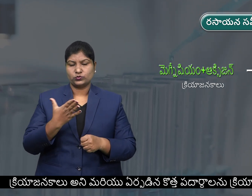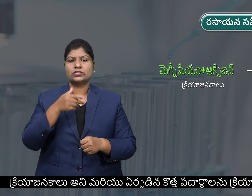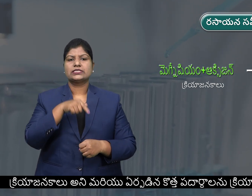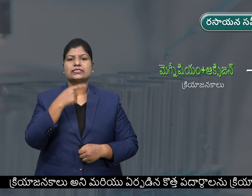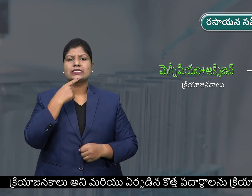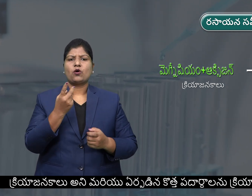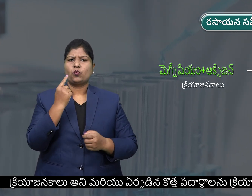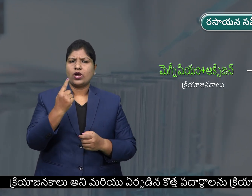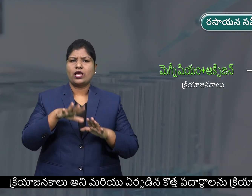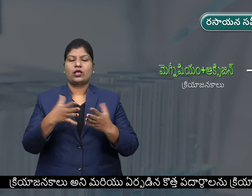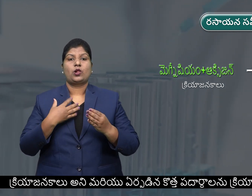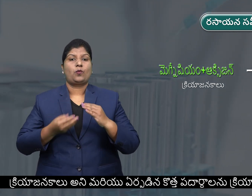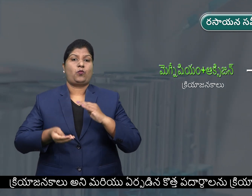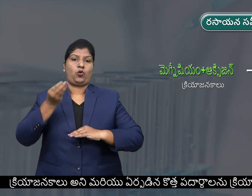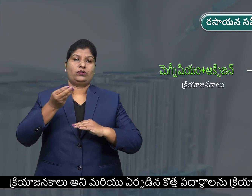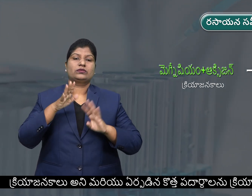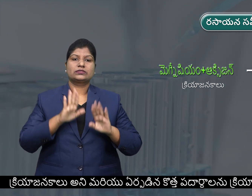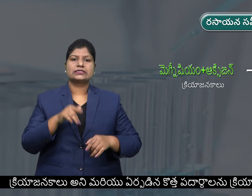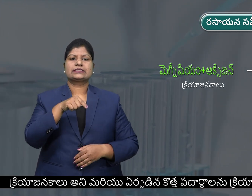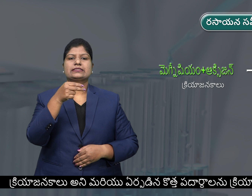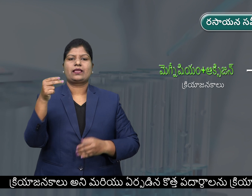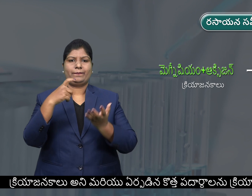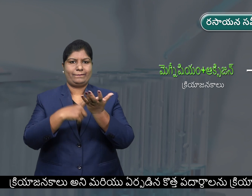పదార్థాలను క్రియాజన్యం అంటారు.